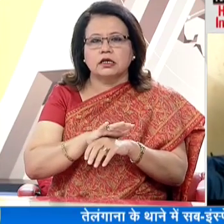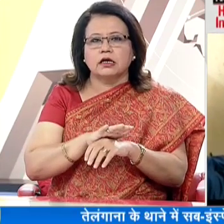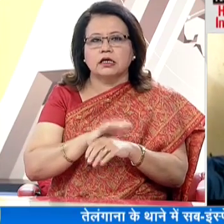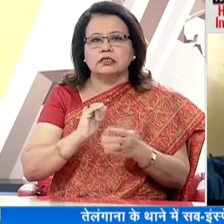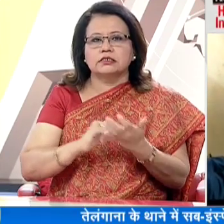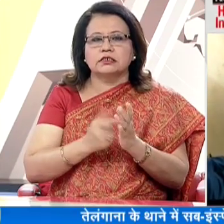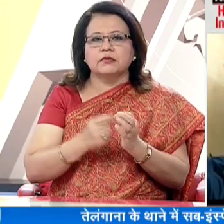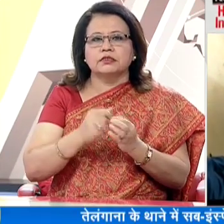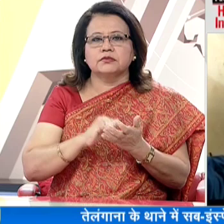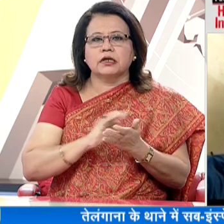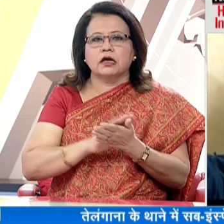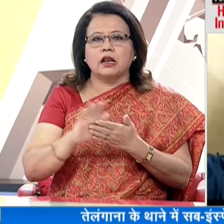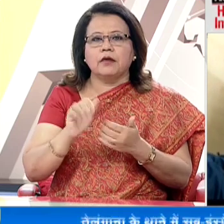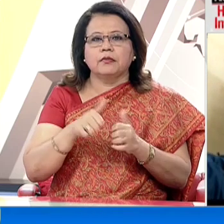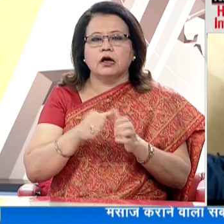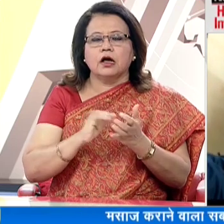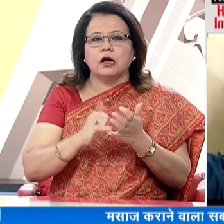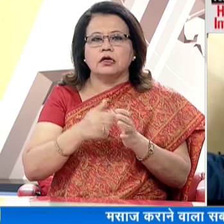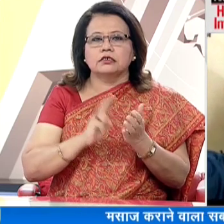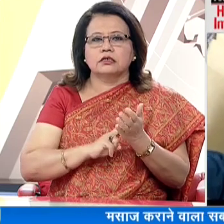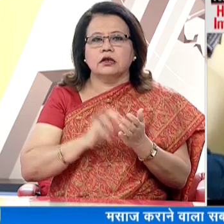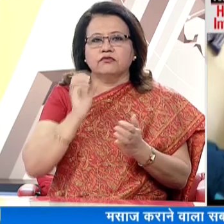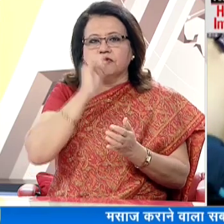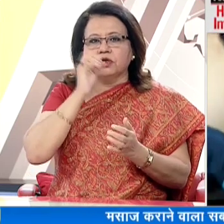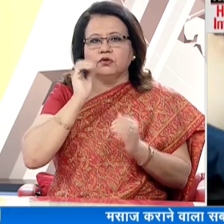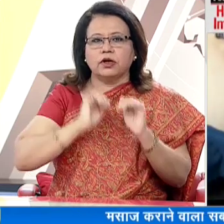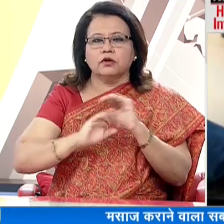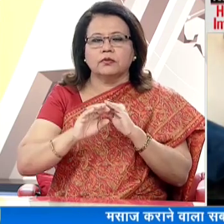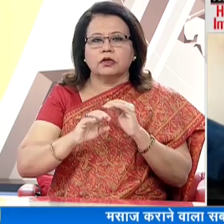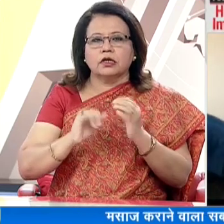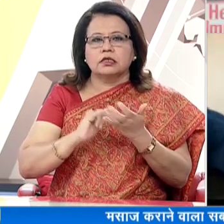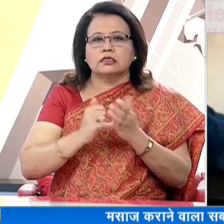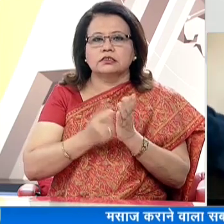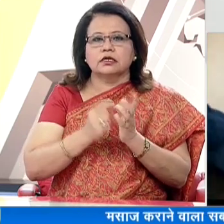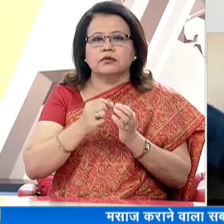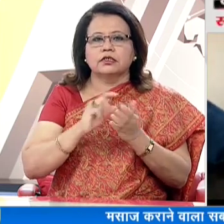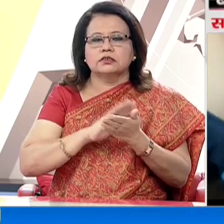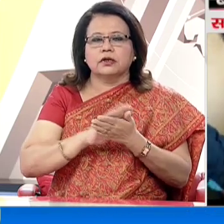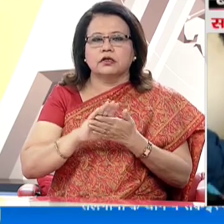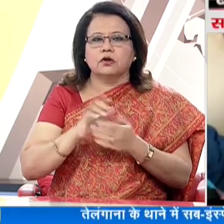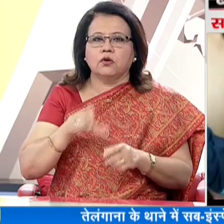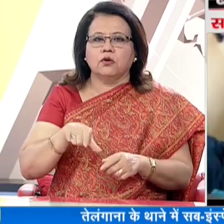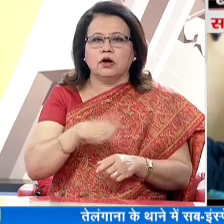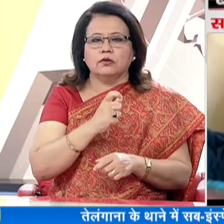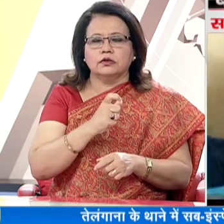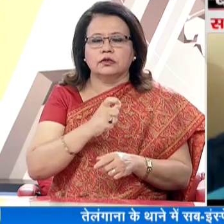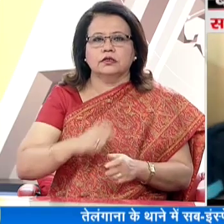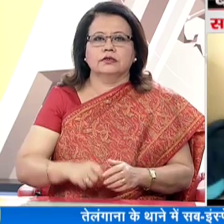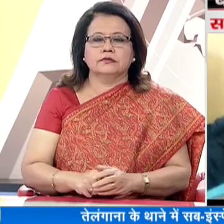नाम हसन है। वीडियो वायरल होने के बाद सब इंस्पेक्टर को सस्पेंड कर दिया गया है।